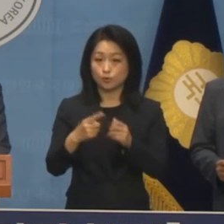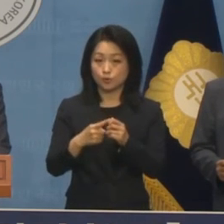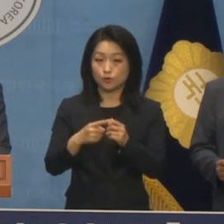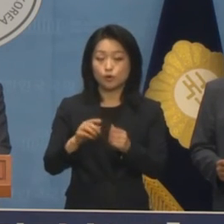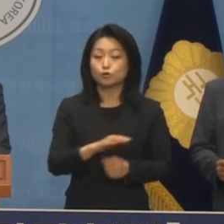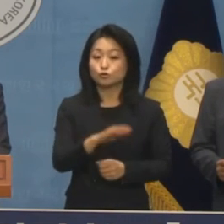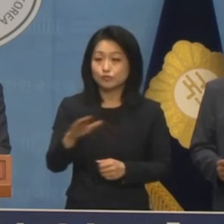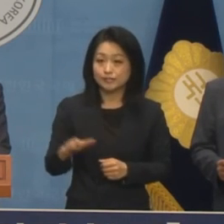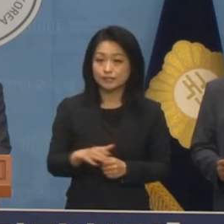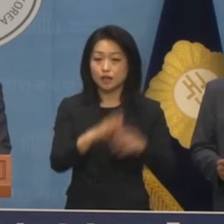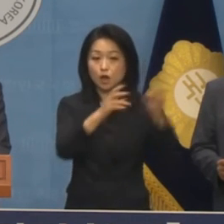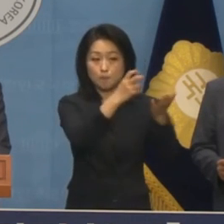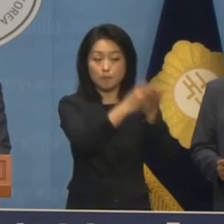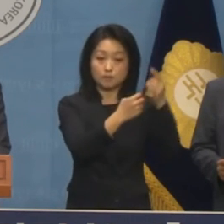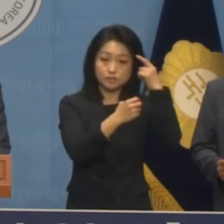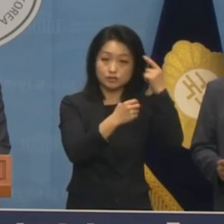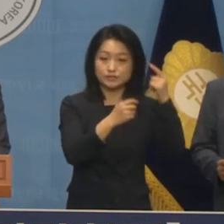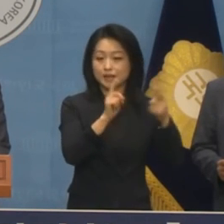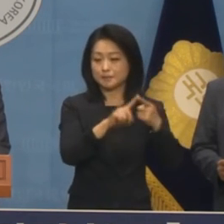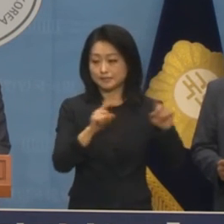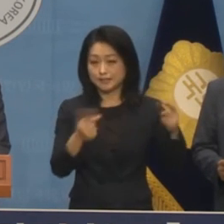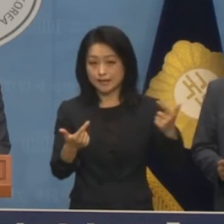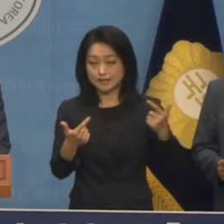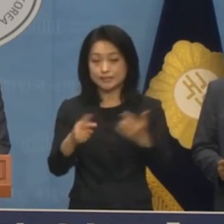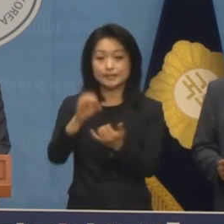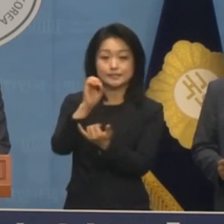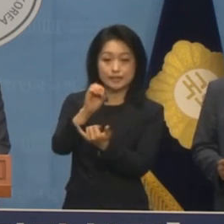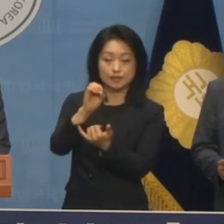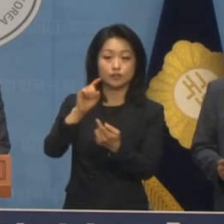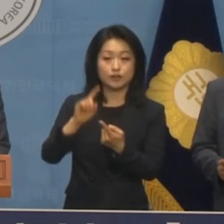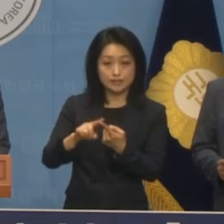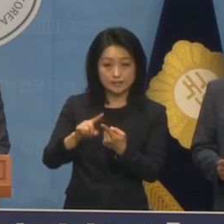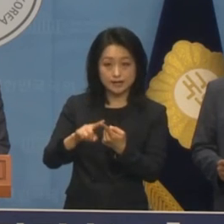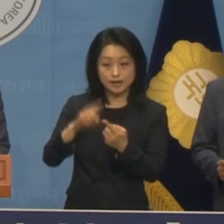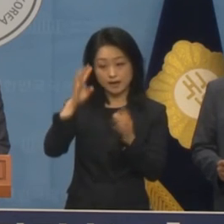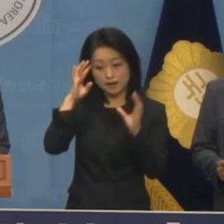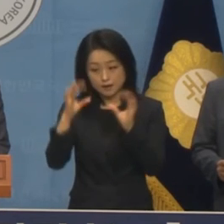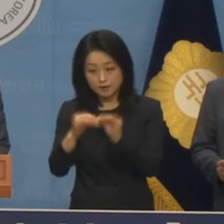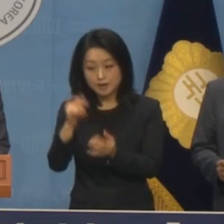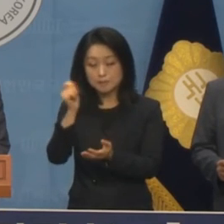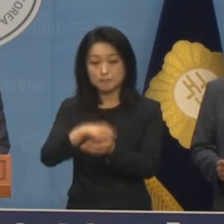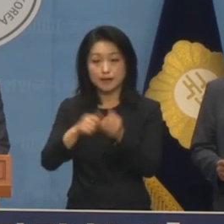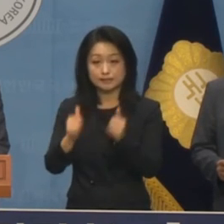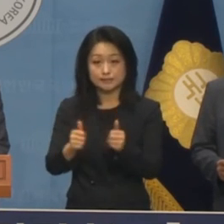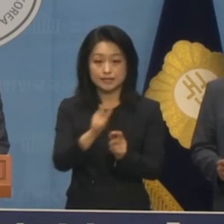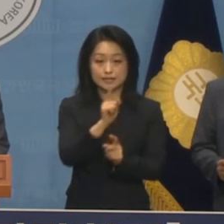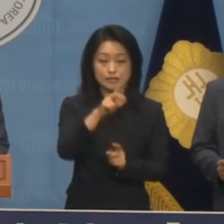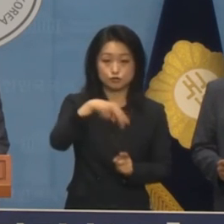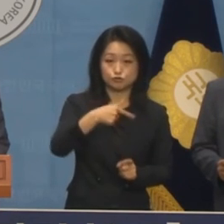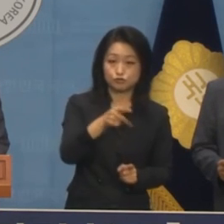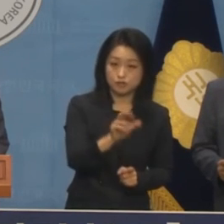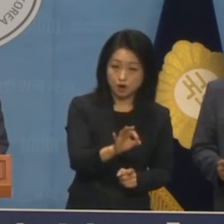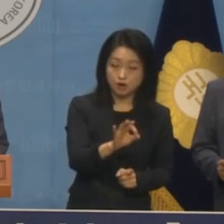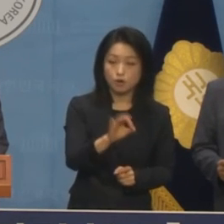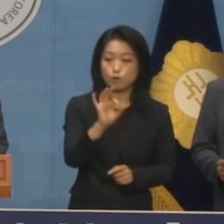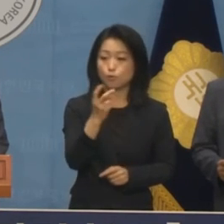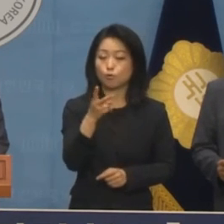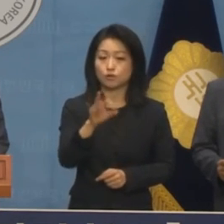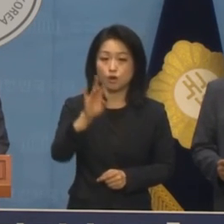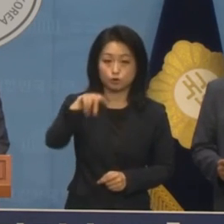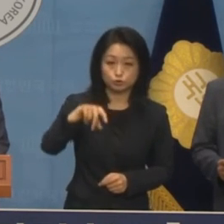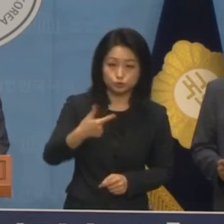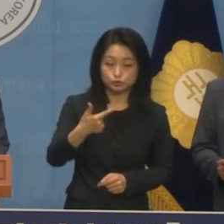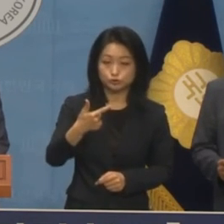헌법 정신에 반하는 젠더 이데올로기에 경도된 판사 이수견과